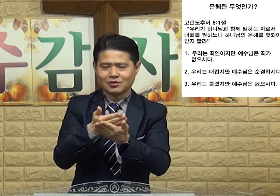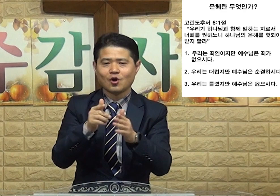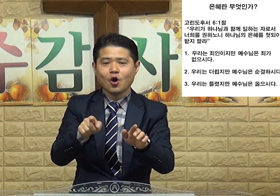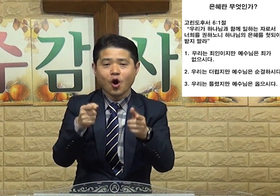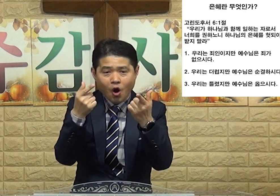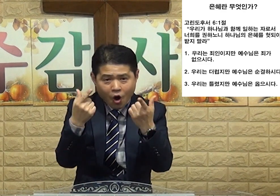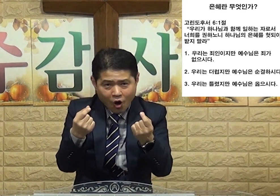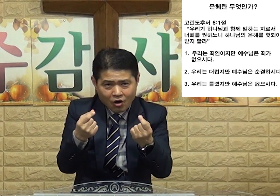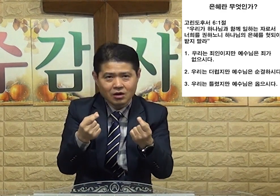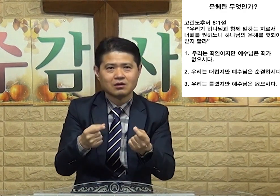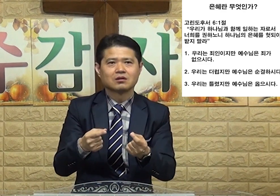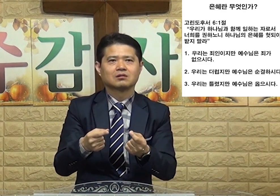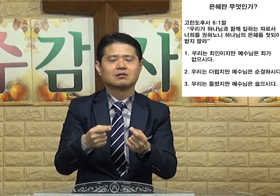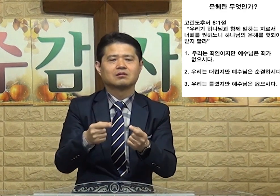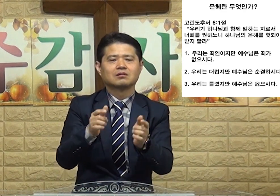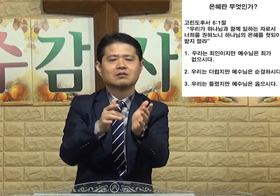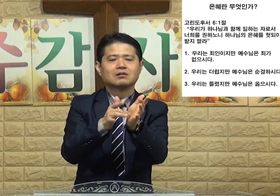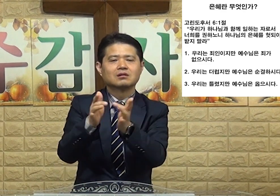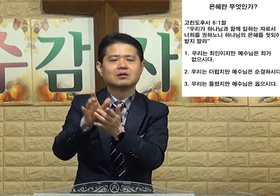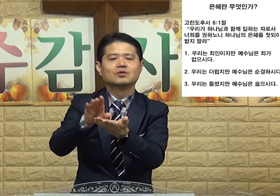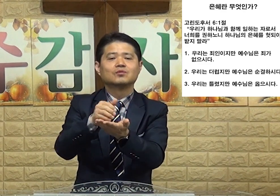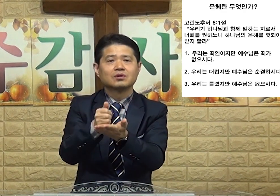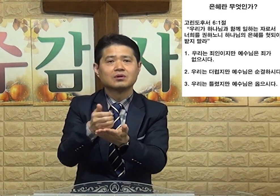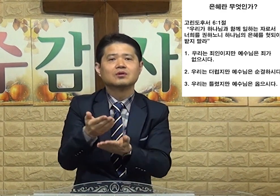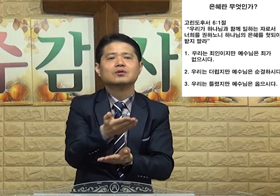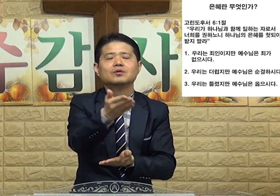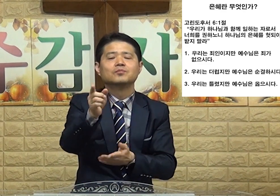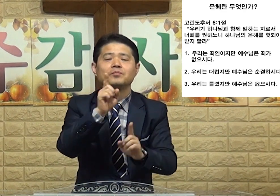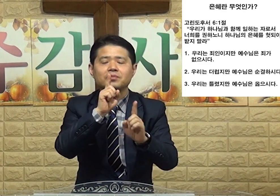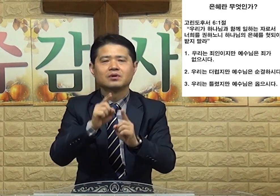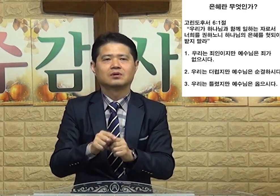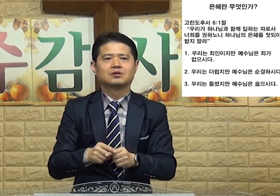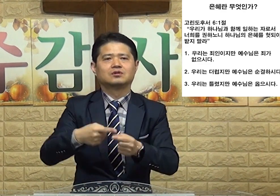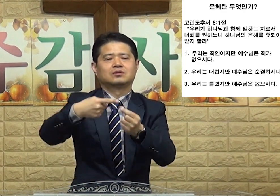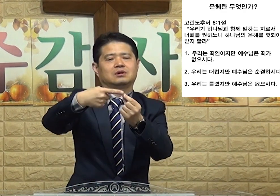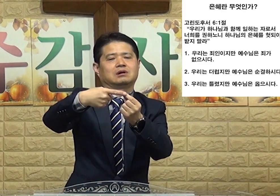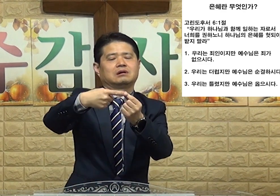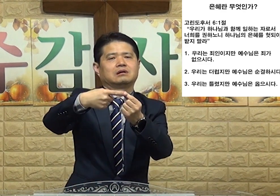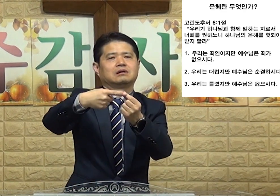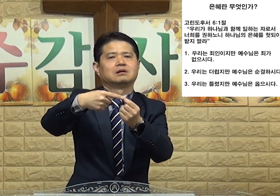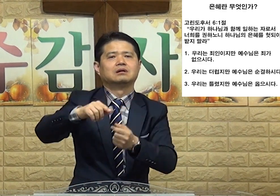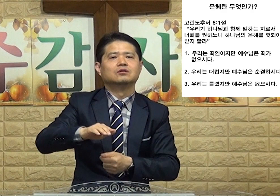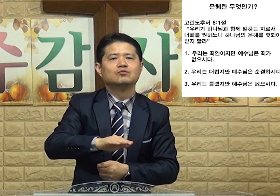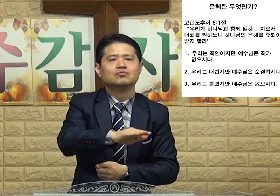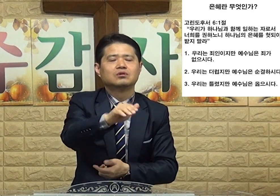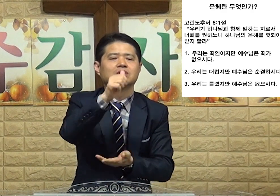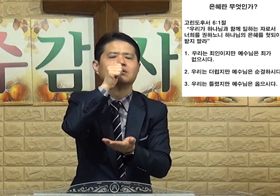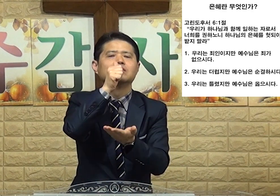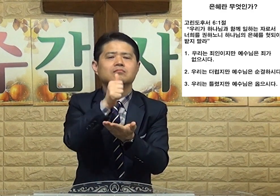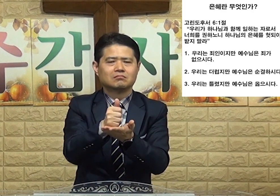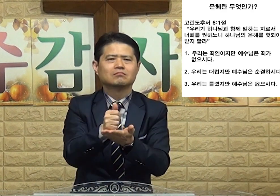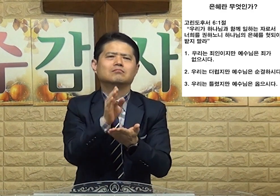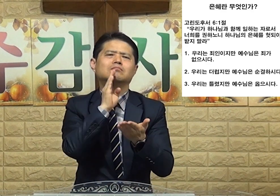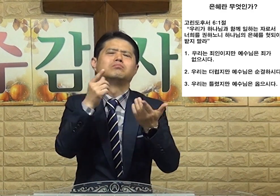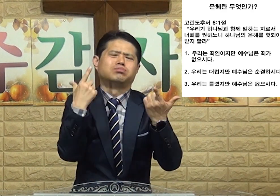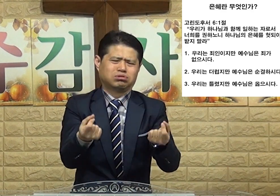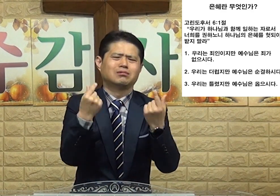선생님을 높이 경외하고, 그랬듯이 예수님은 우리의 말씀에 보면 첫 번째는 우리의